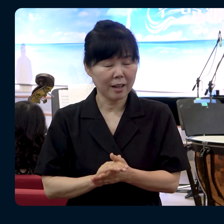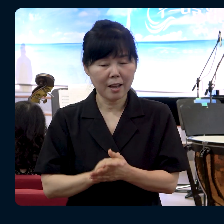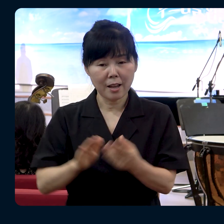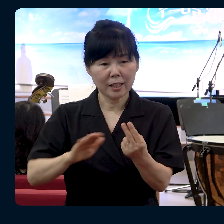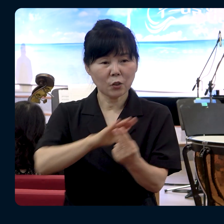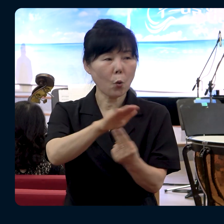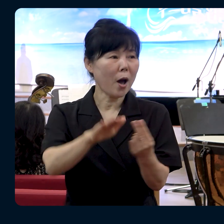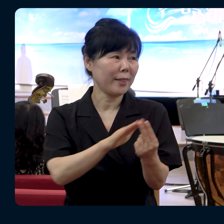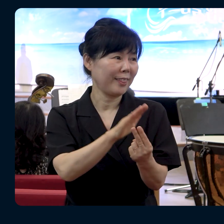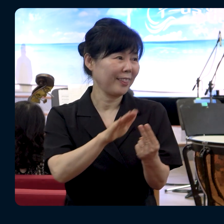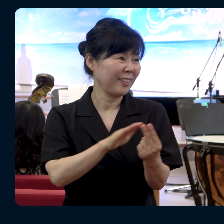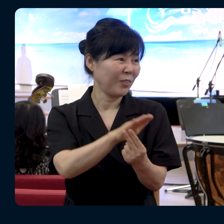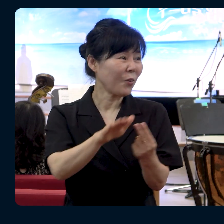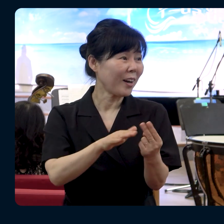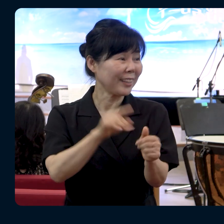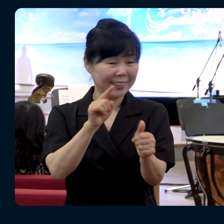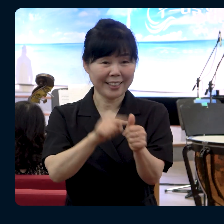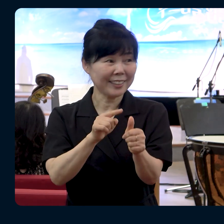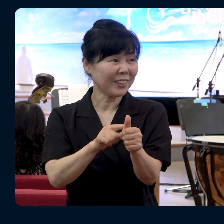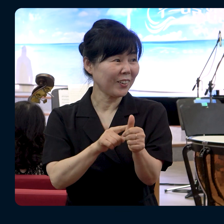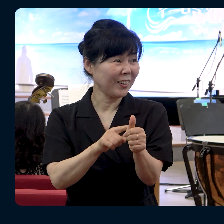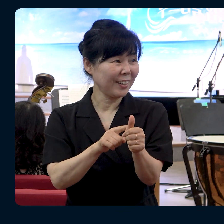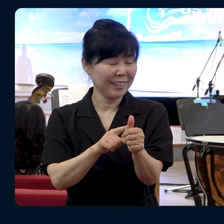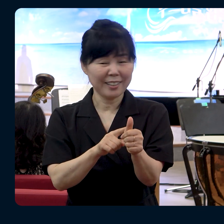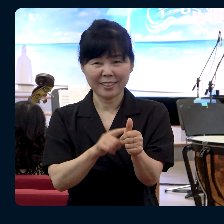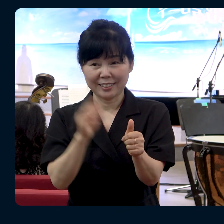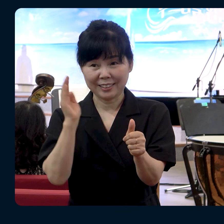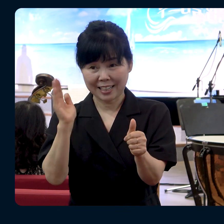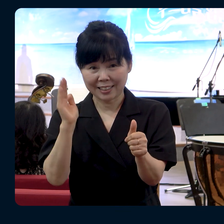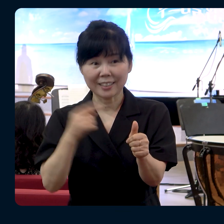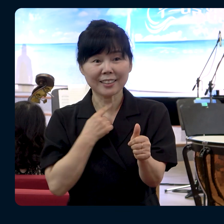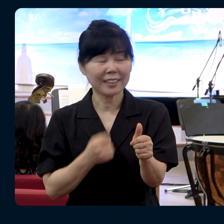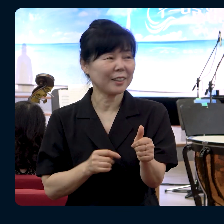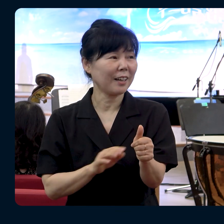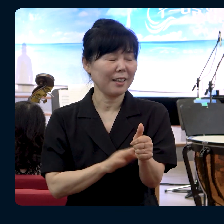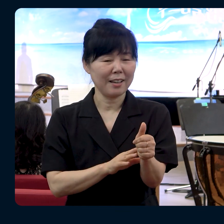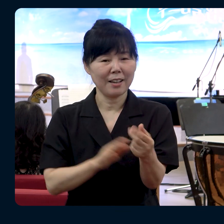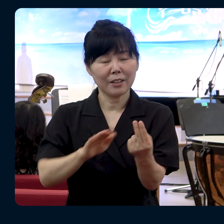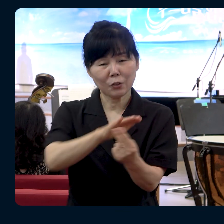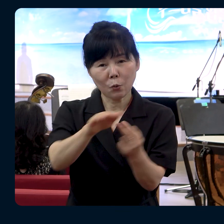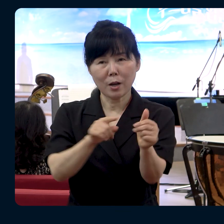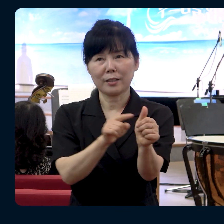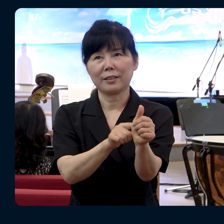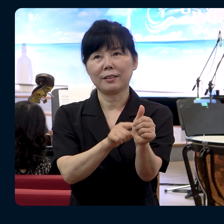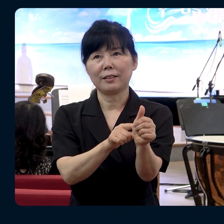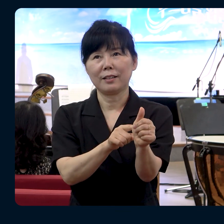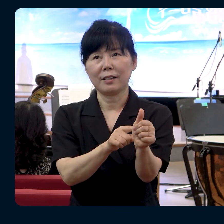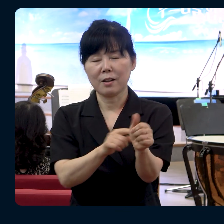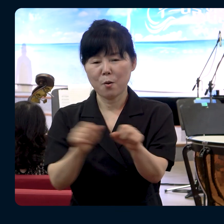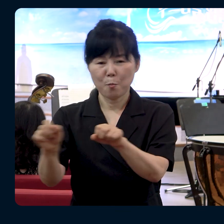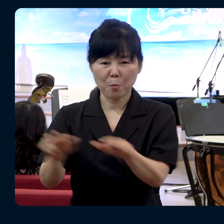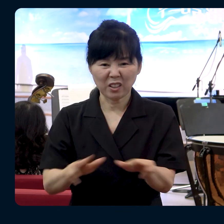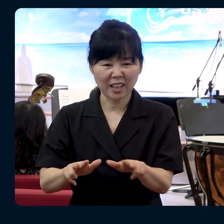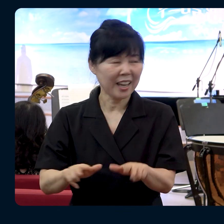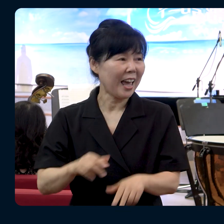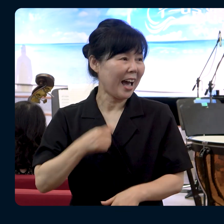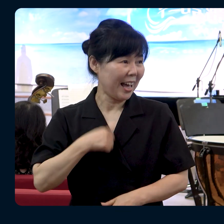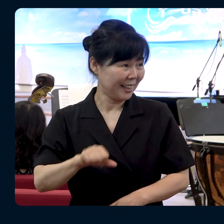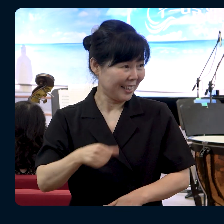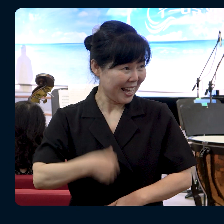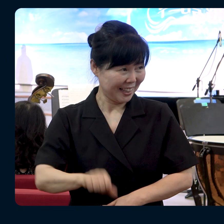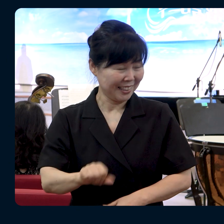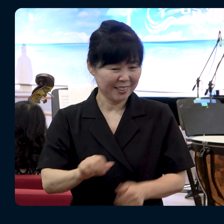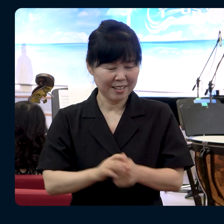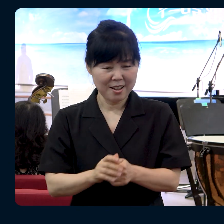요한 얘기를 마지막으로 드리고 말씀 마치려고 합니다. 사도 요한의 별명은 우리의 아들이었죠. 번개의 아들.